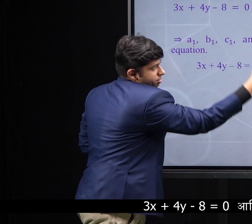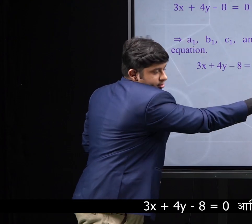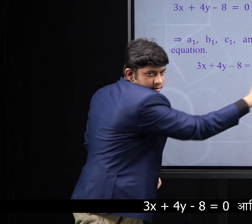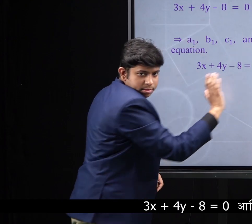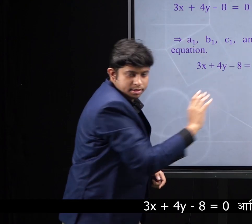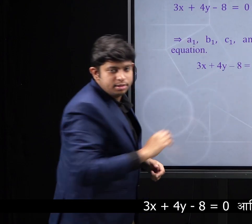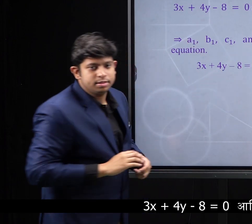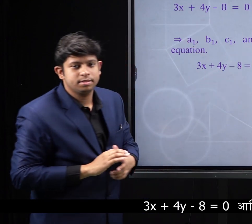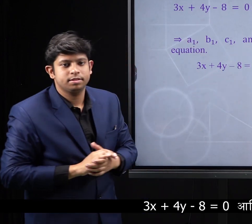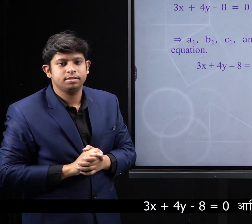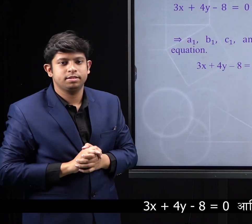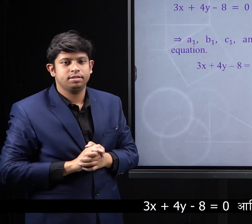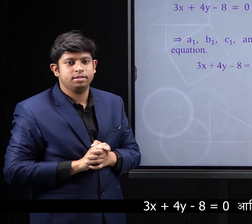minus 16 equal to 0.